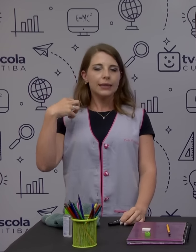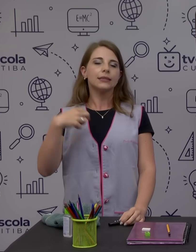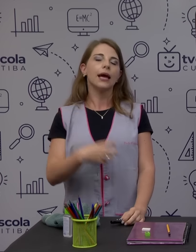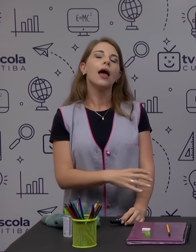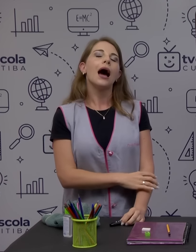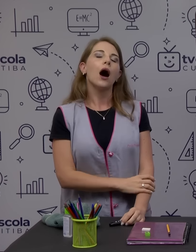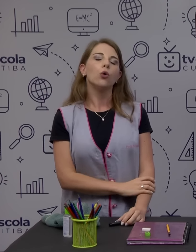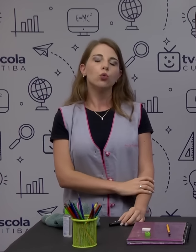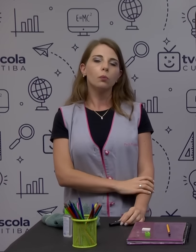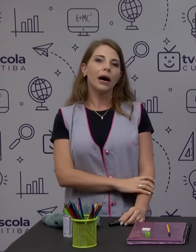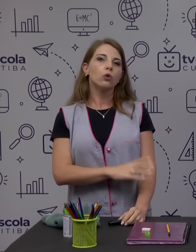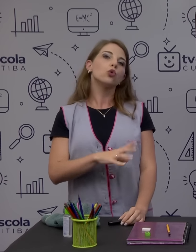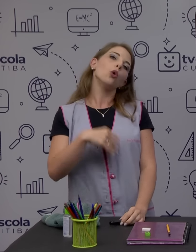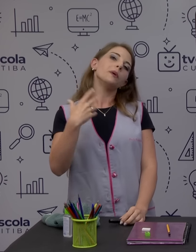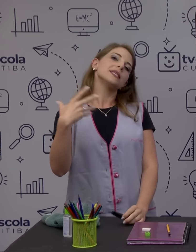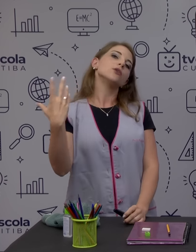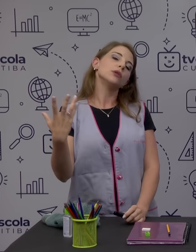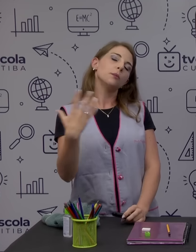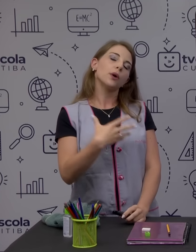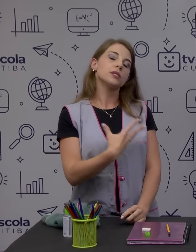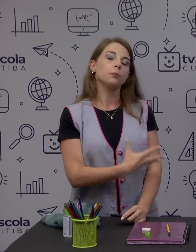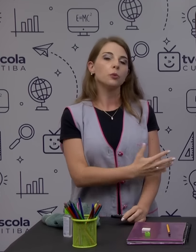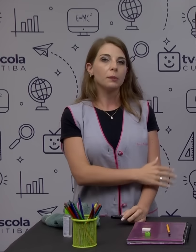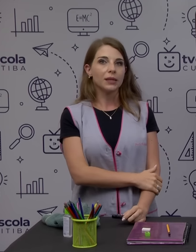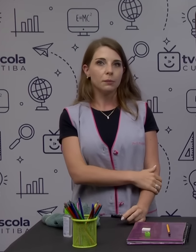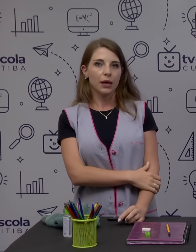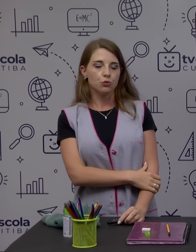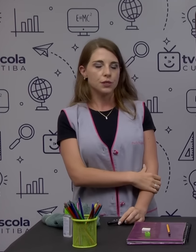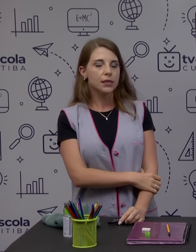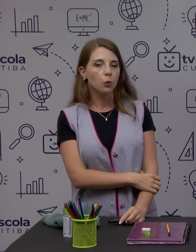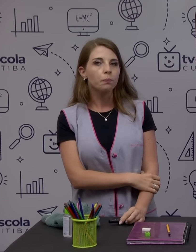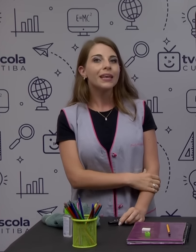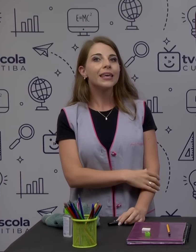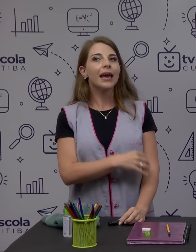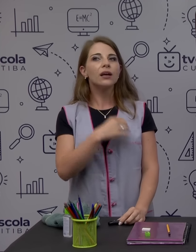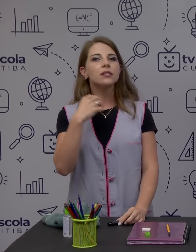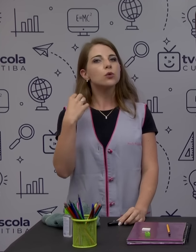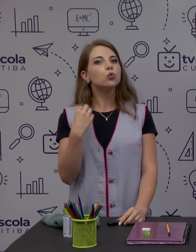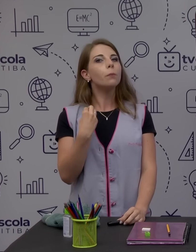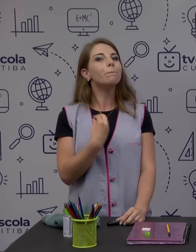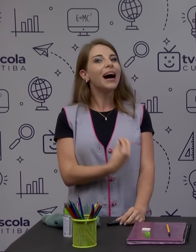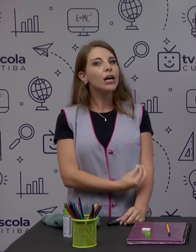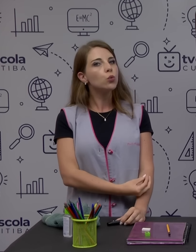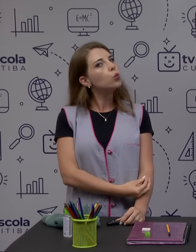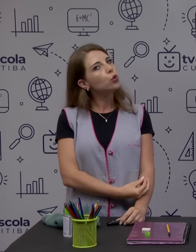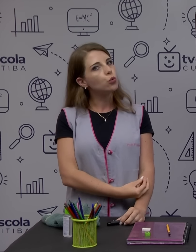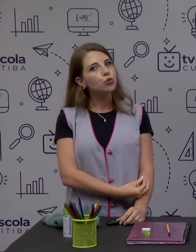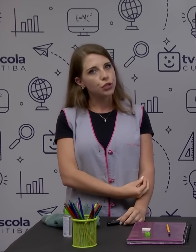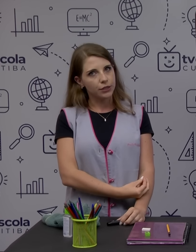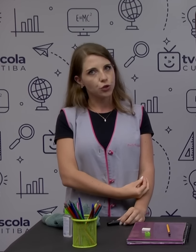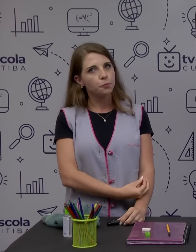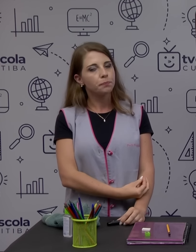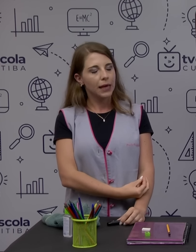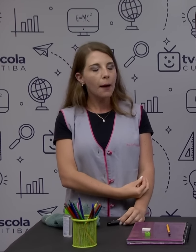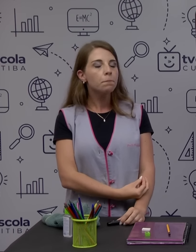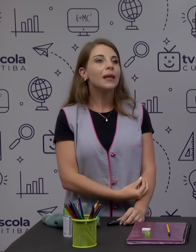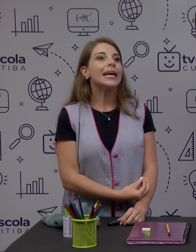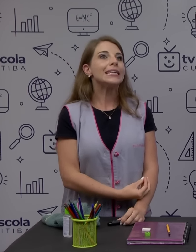né? Com o passar do tempo, causar problema na minha audição, que é a questão do barulho, gente, tá?